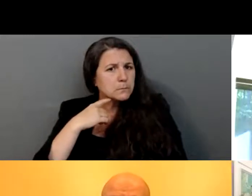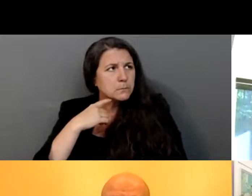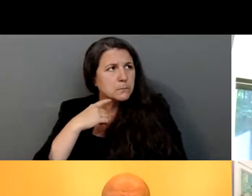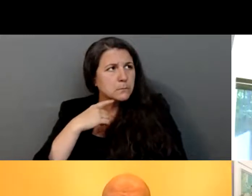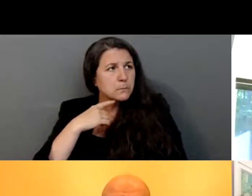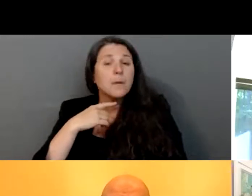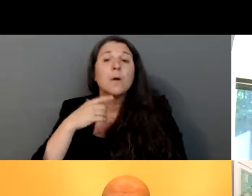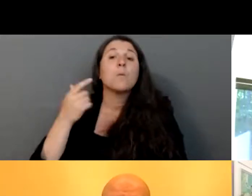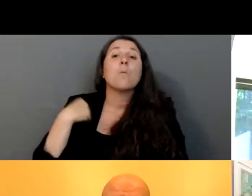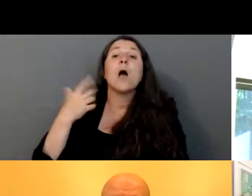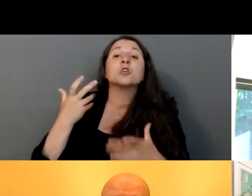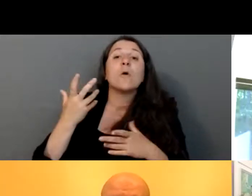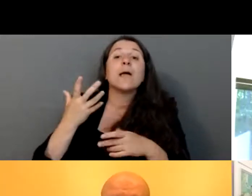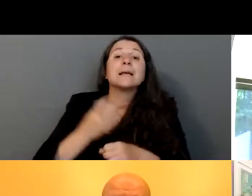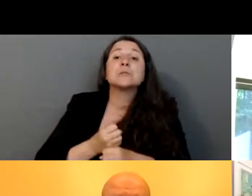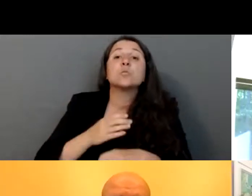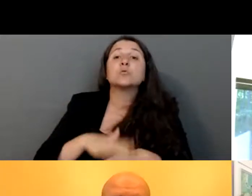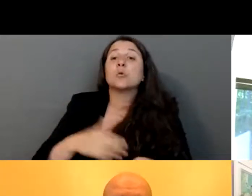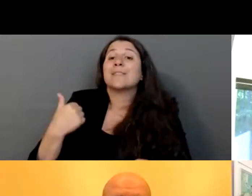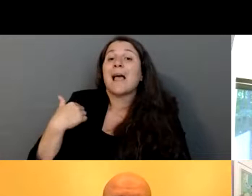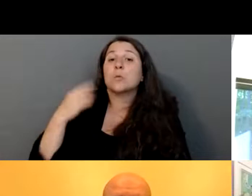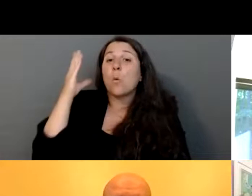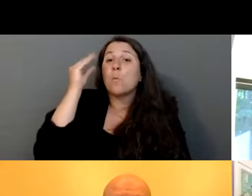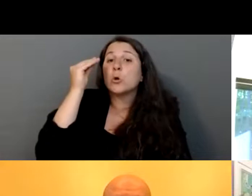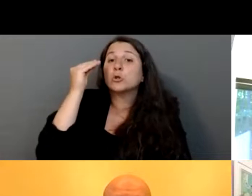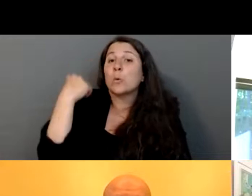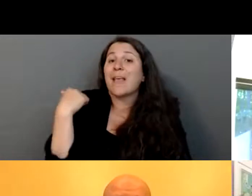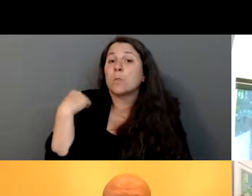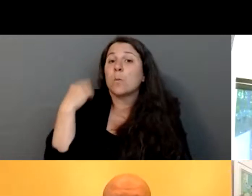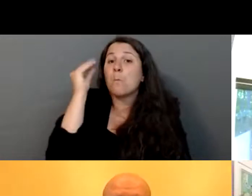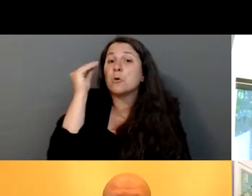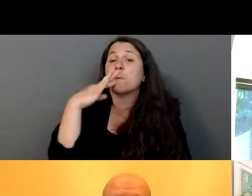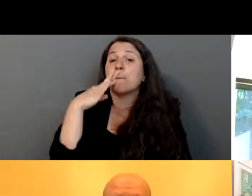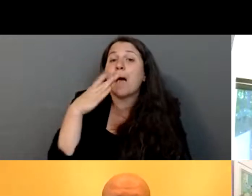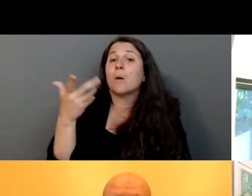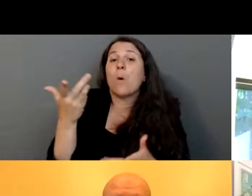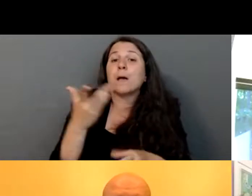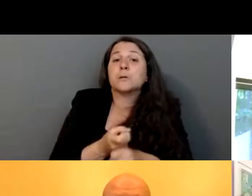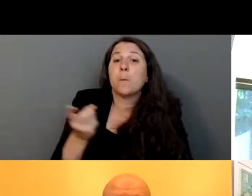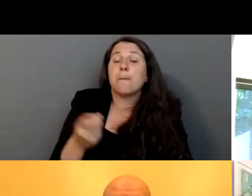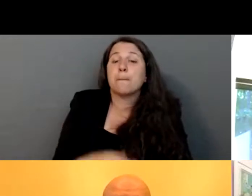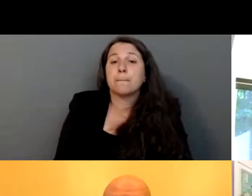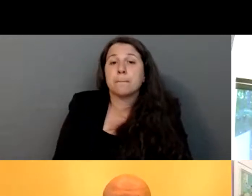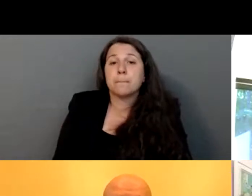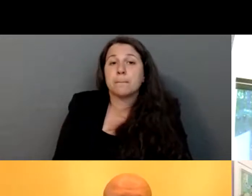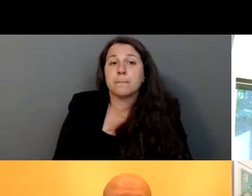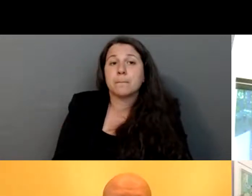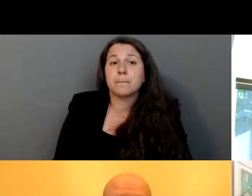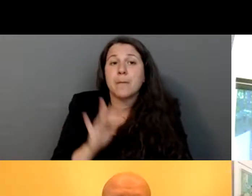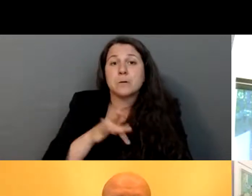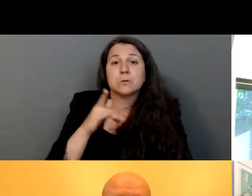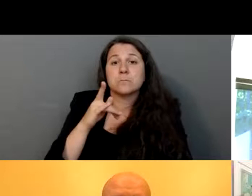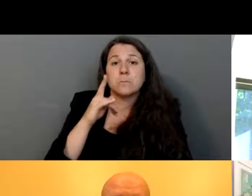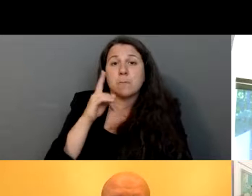Je voulais avoir un résumé de ce que c'est que le monsieur a eu à dire tout à l'heure quand il a parlé. Parce que là, moi, je n'ai pas été capable